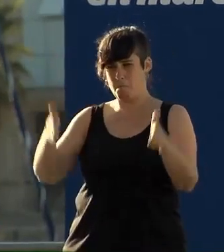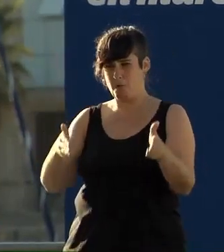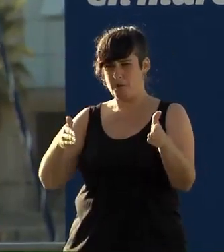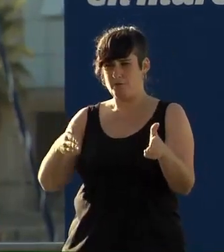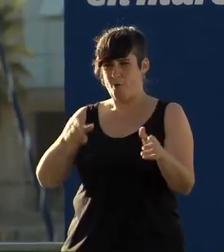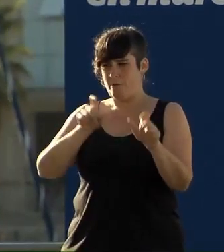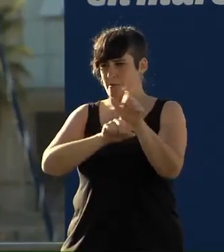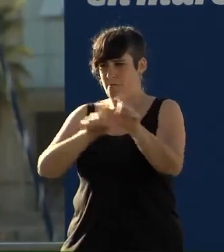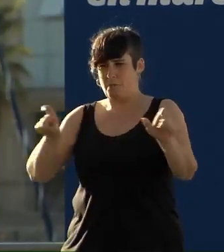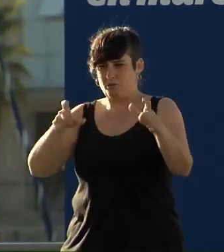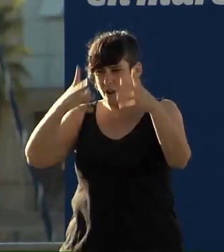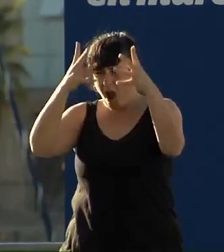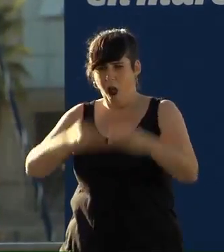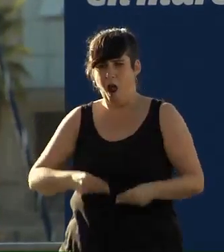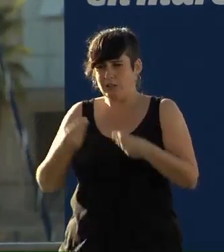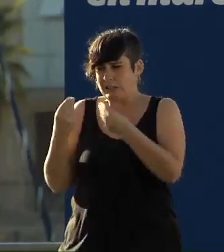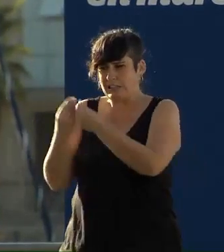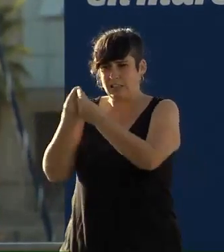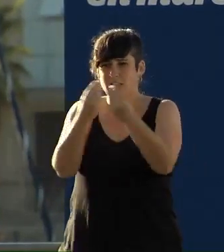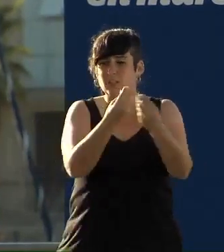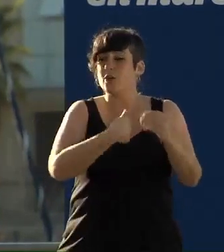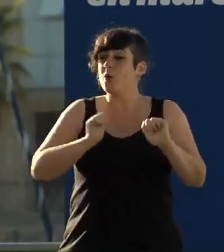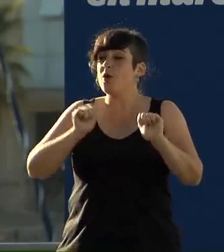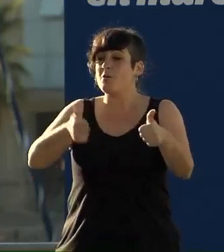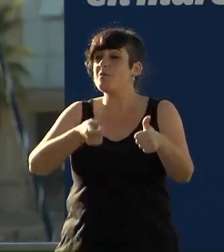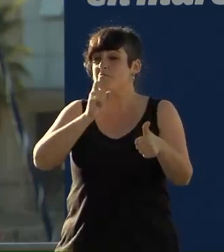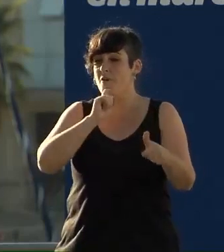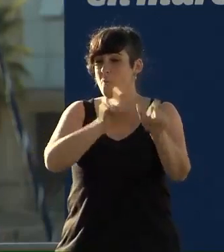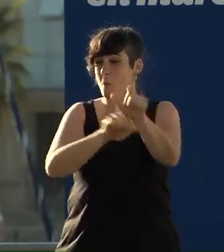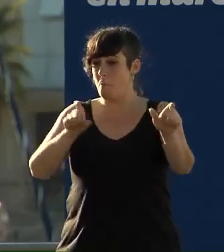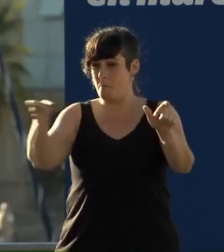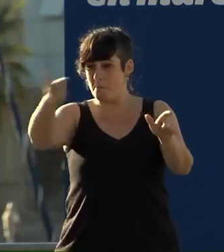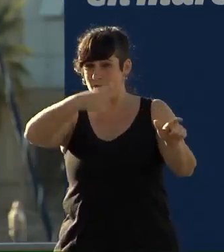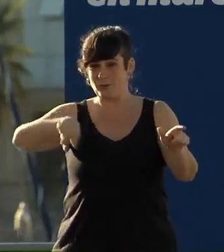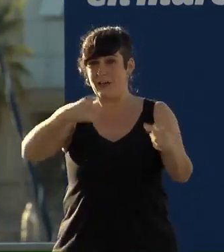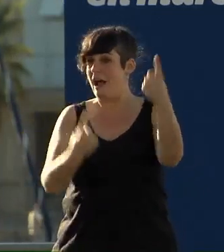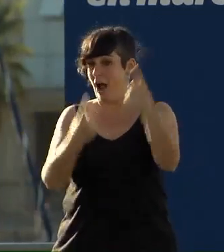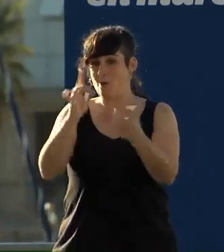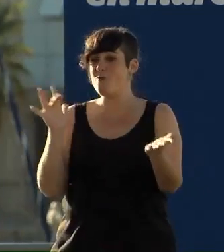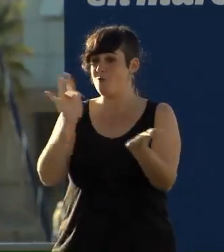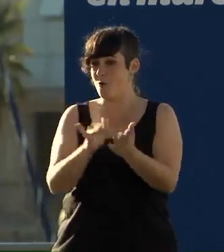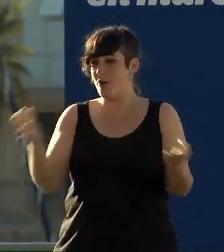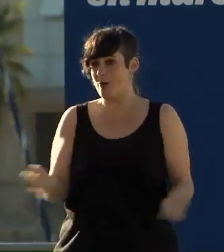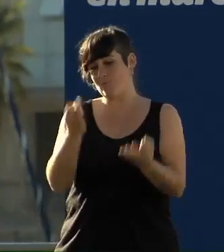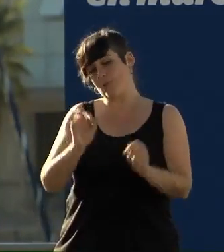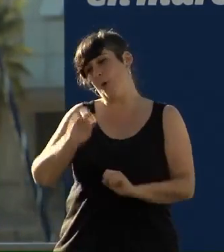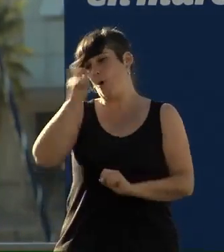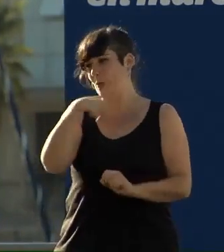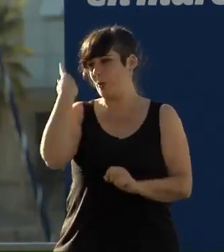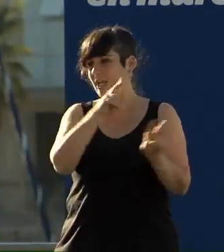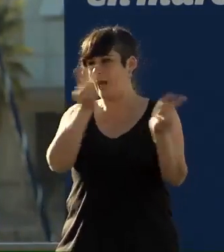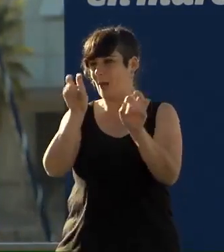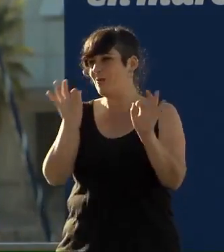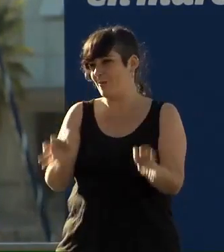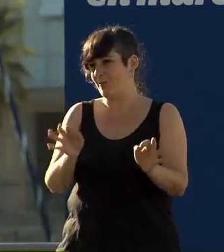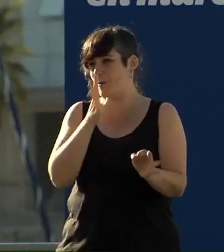eu comenzara dirixíndome a todos e todas vos daquela, algúns seredes os mesmos e as mesmas, outros evidentemente non,